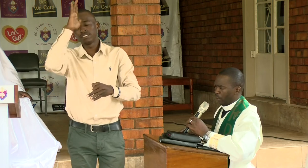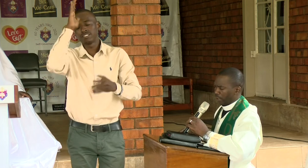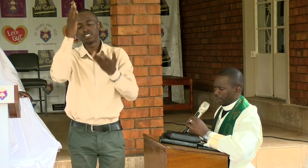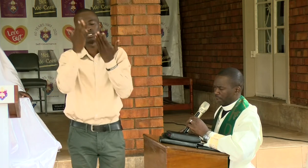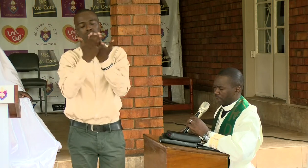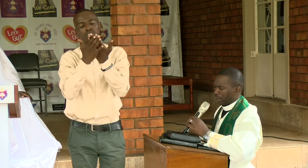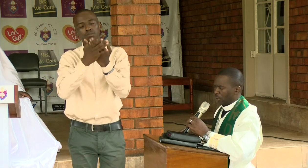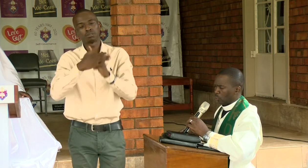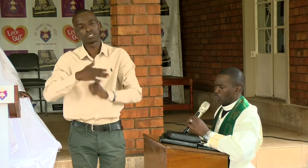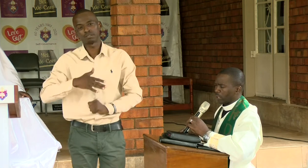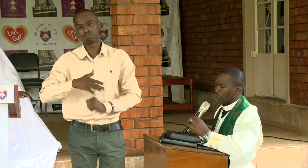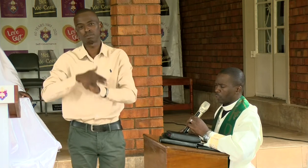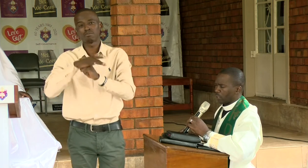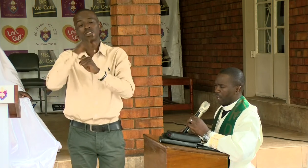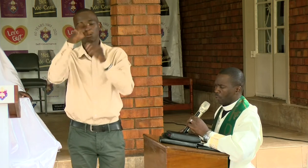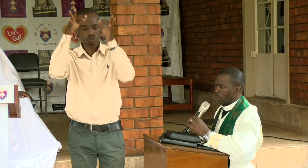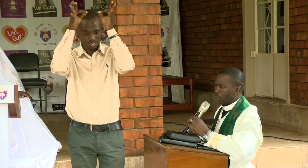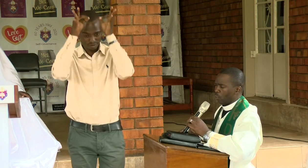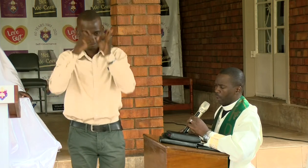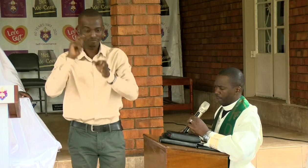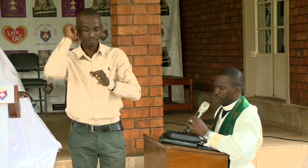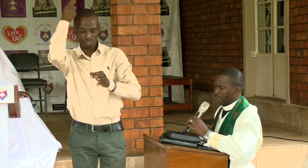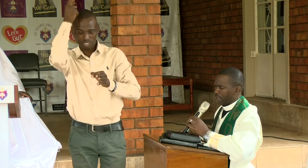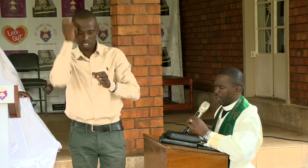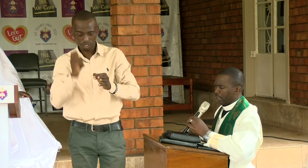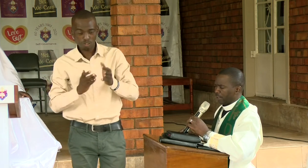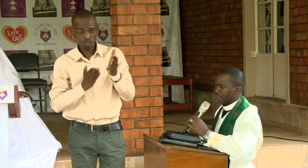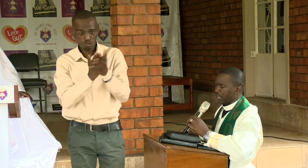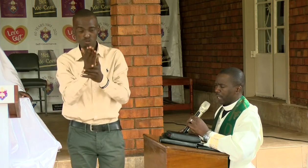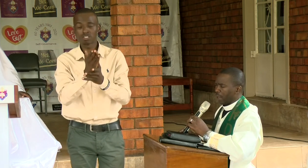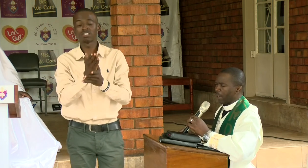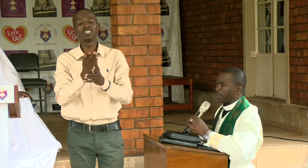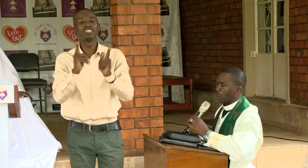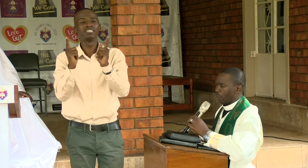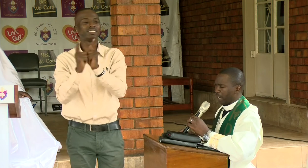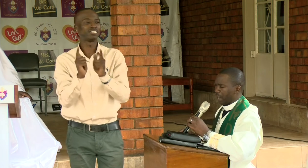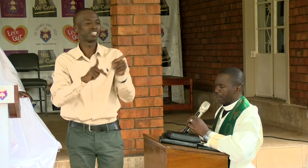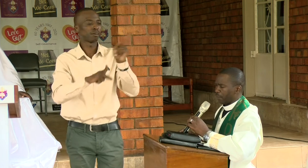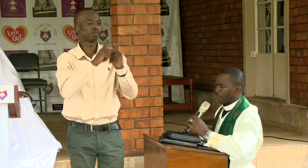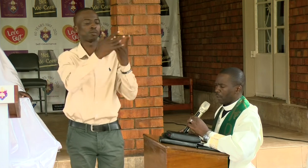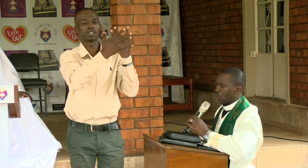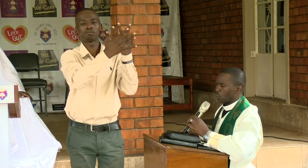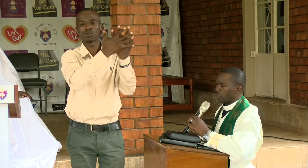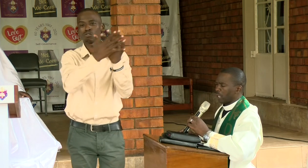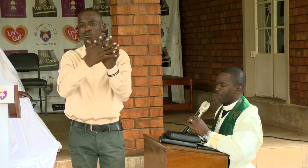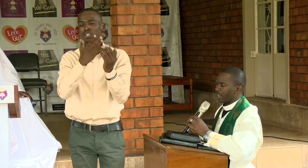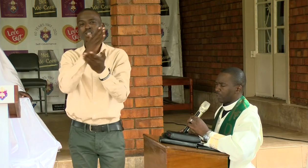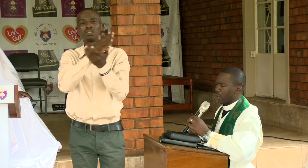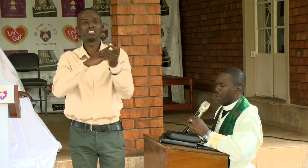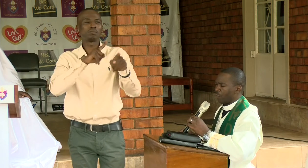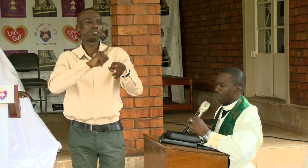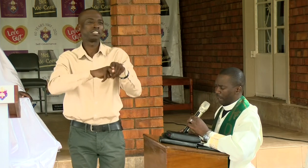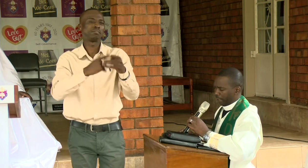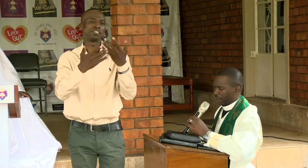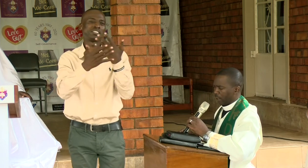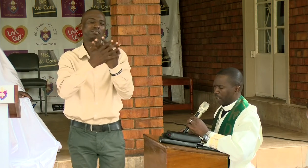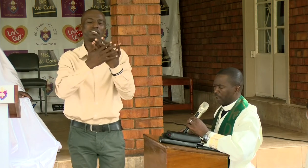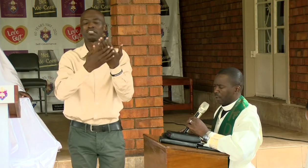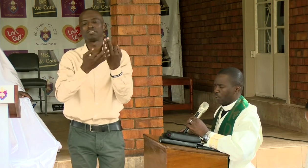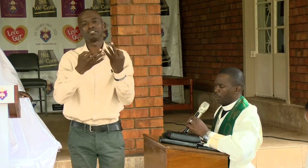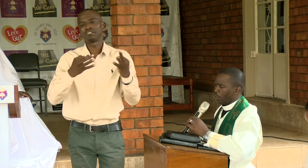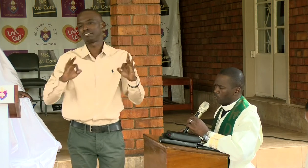nkwegayiridde, balwanirire. Gw'osala omusango ogw'amazima, sisinkana abali mu makomera oluusi nga baasibwa